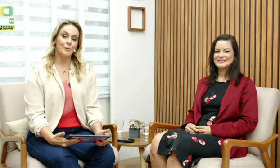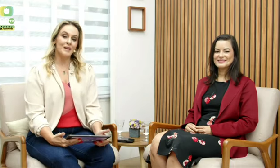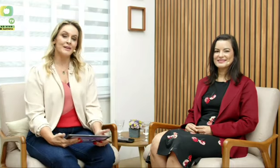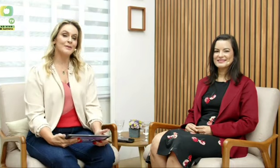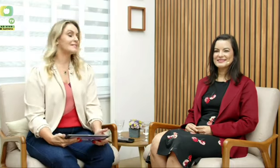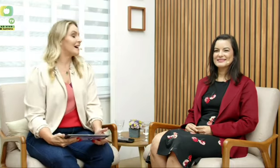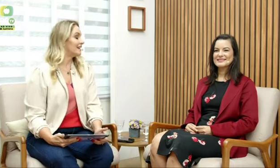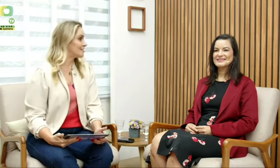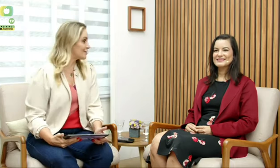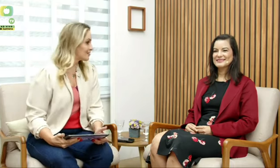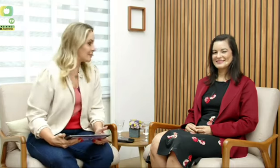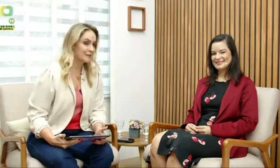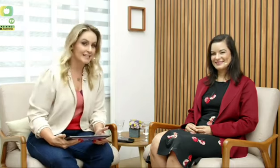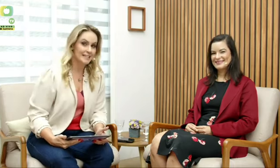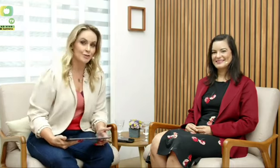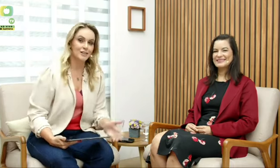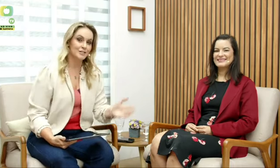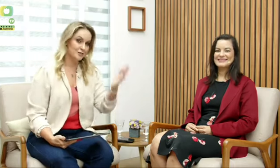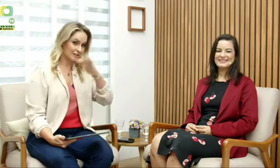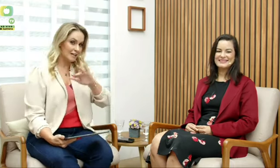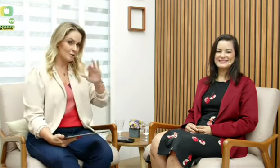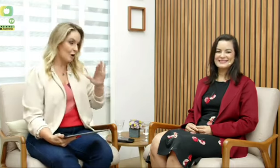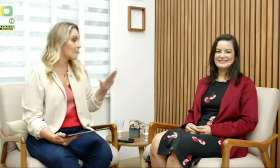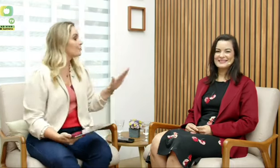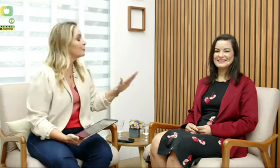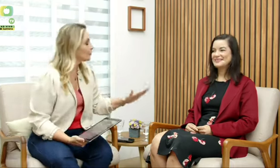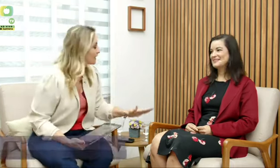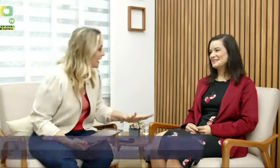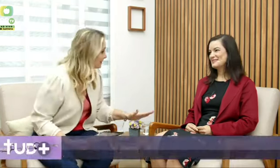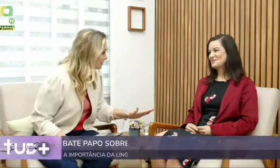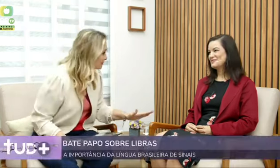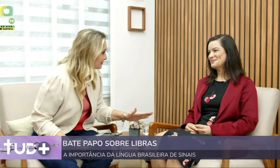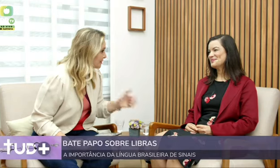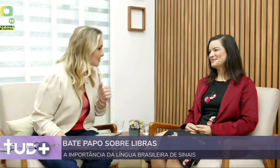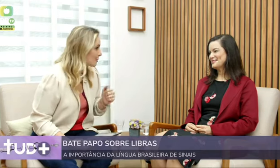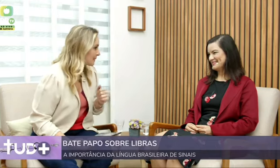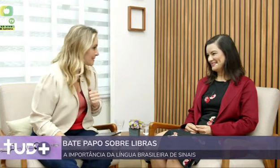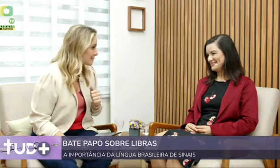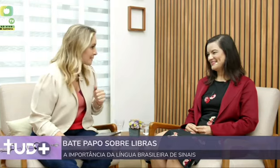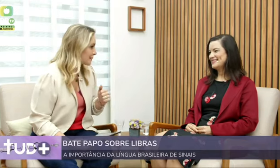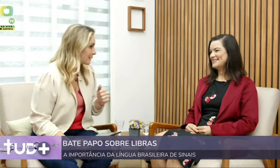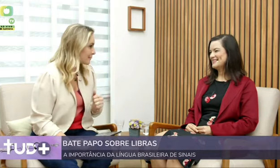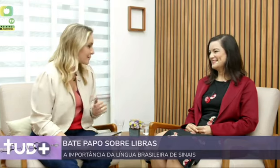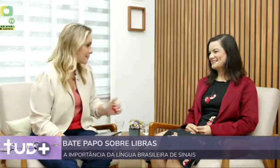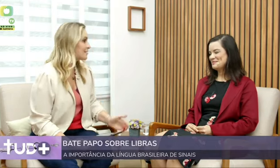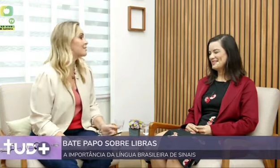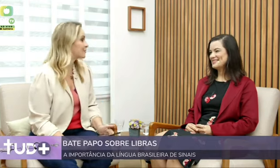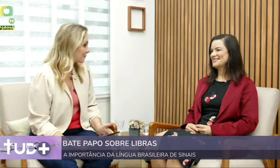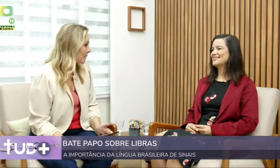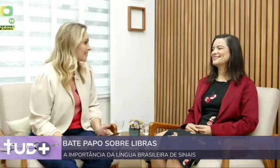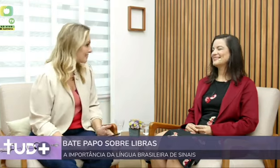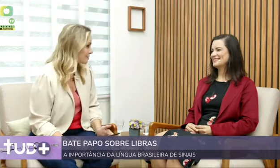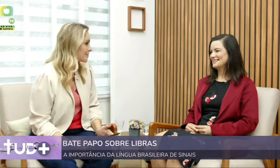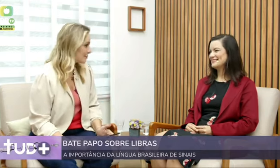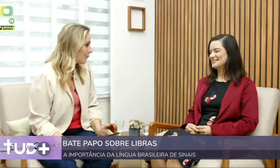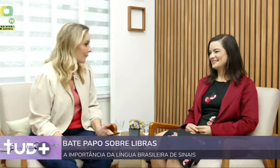Hoje comigo está a Letícia Muniz. Olha, gente, eu vou dar só muito obrigada pela sua participação aqui com a gente no Tudo Mais, Letícia. É uma